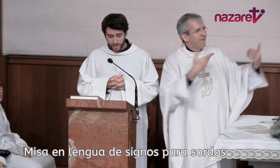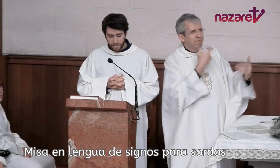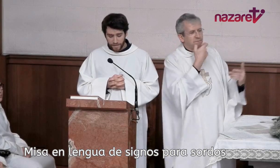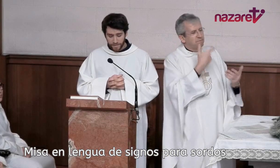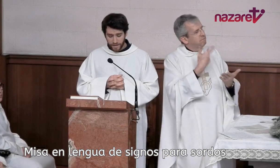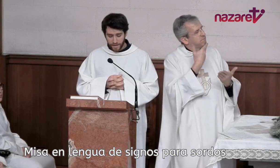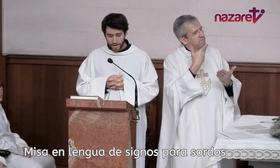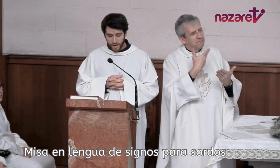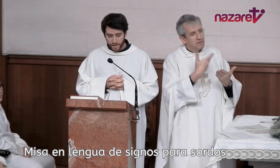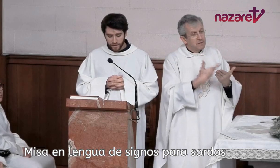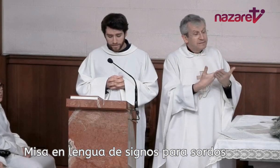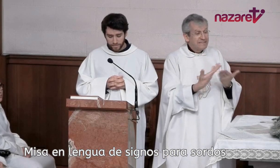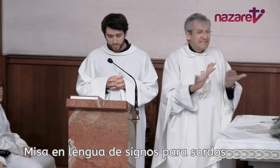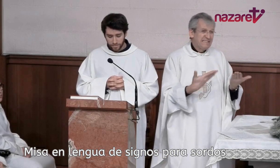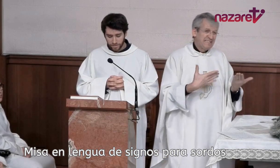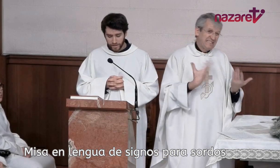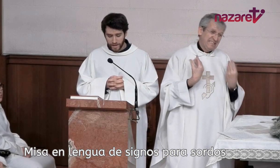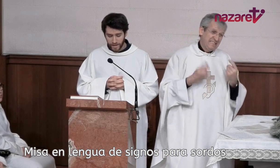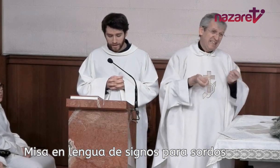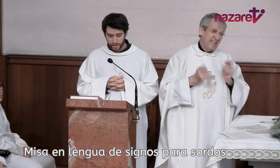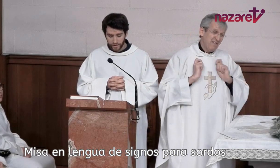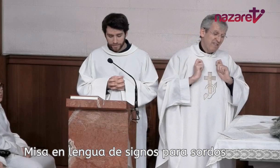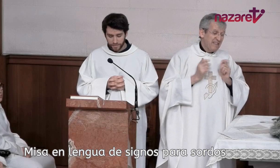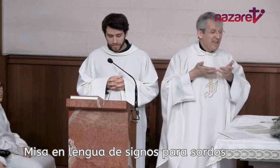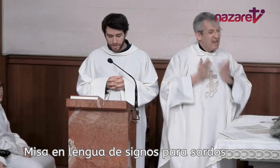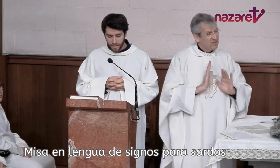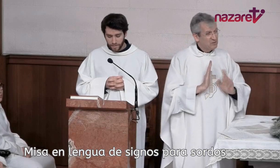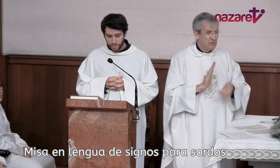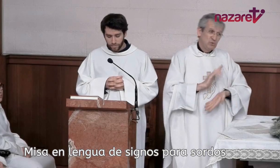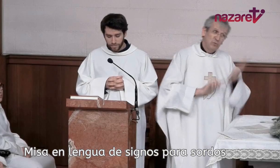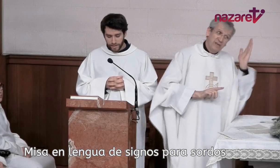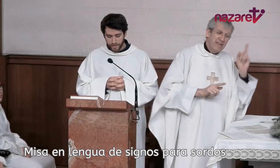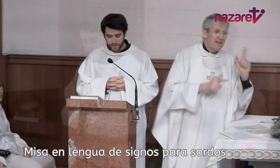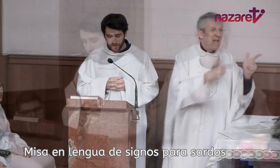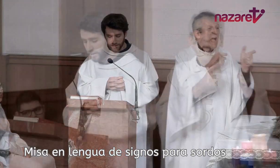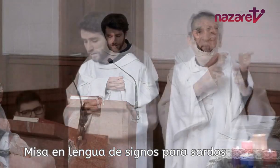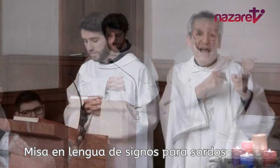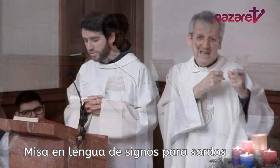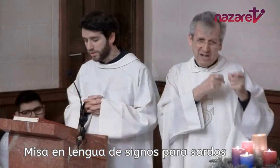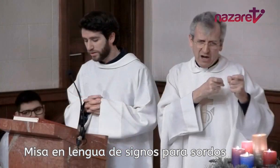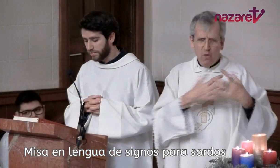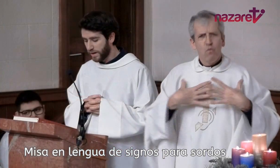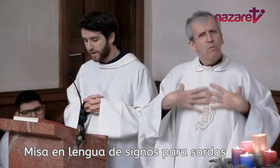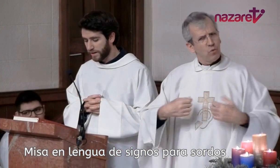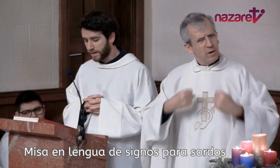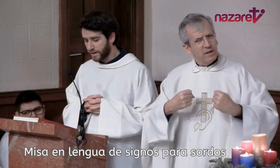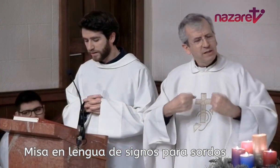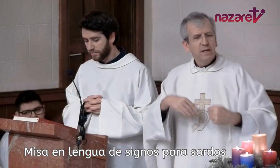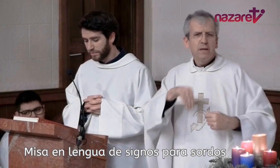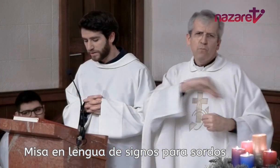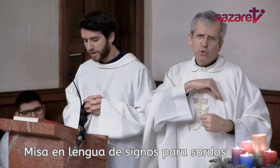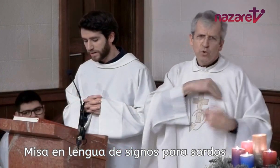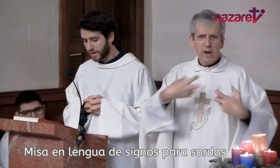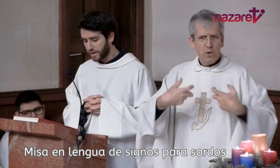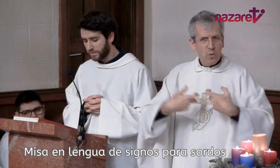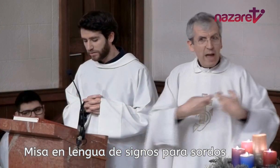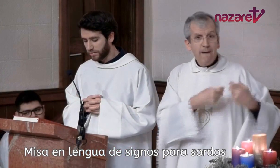Desgraciadamente, el hijo tuvo que ir a la guerra. Fue muy valiente y murió en plena batalla, mientras rescataba a un